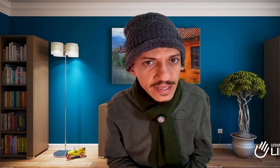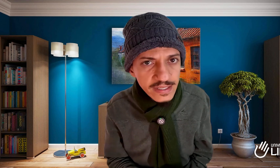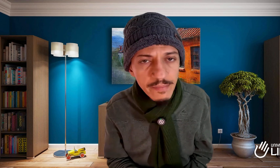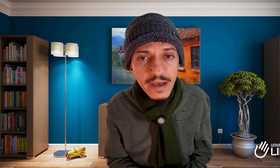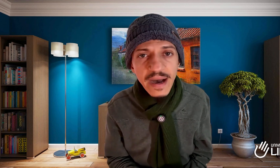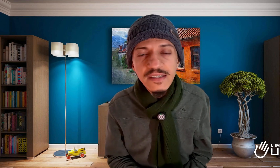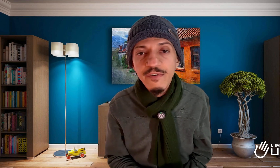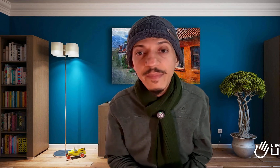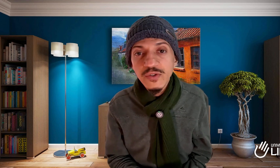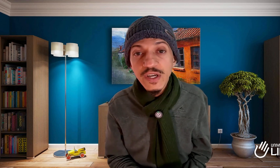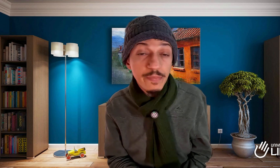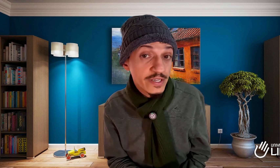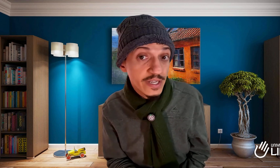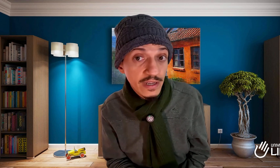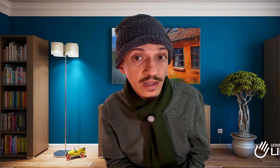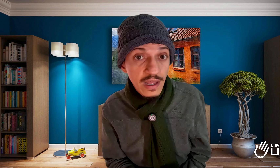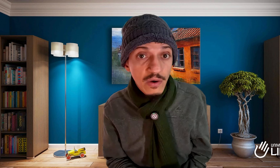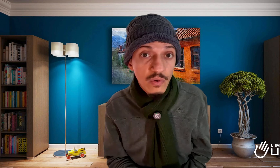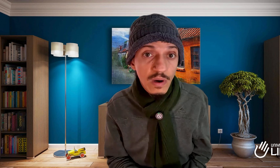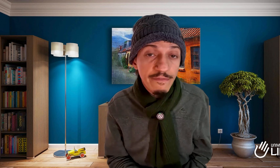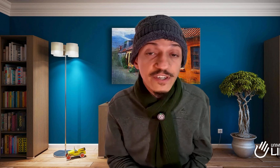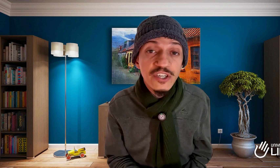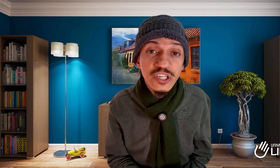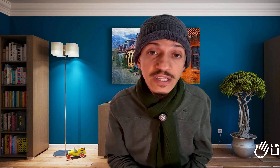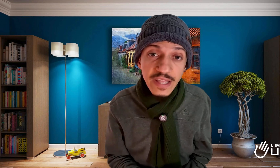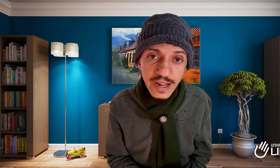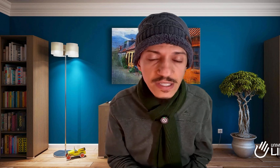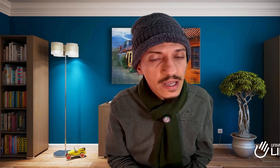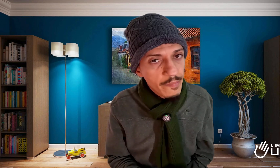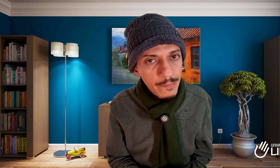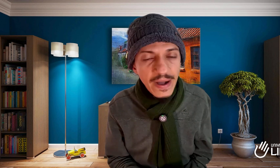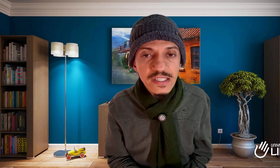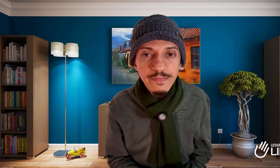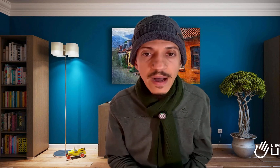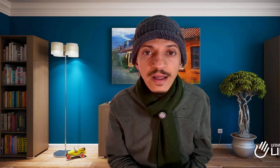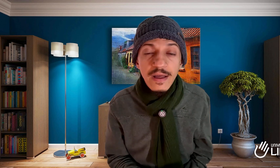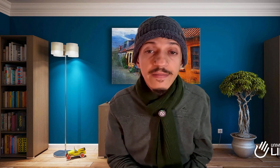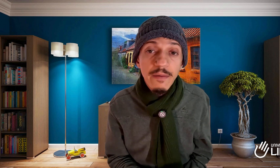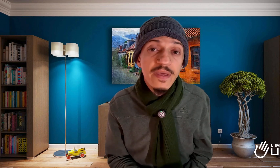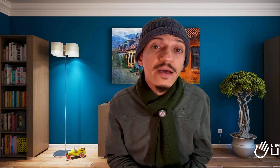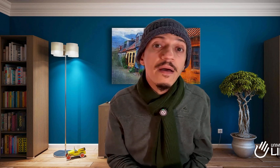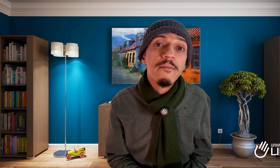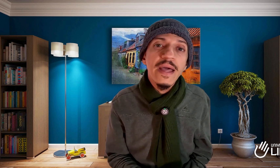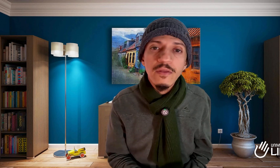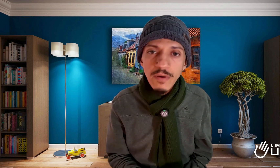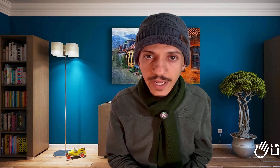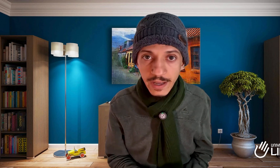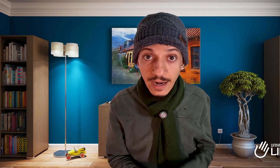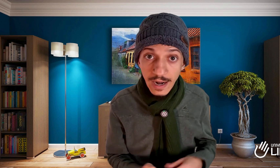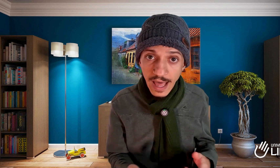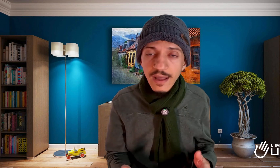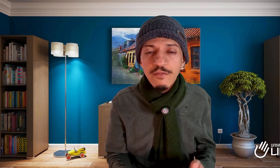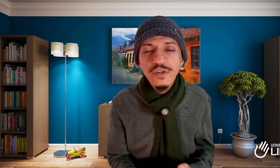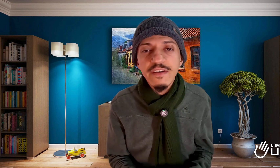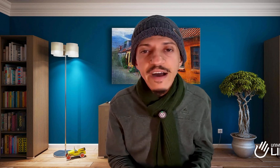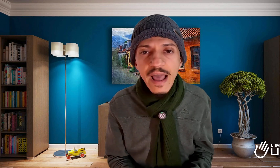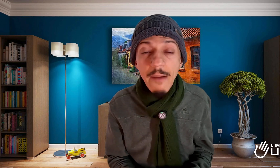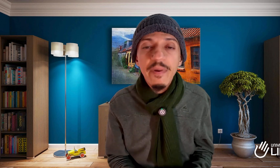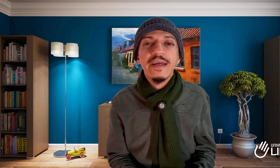saber mais informações e preencher a ficha de interesse para participar da minha mentoria. Lá você vai aprender a